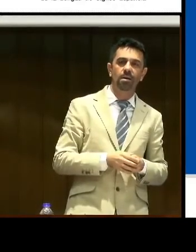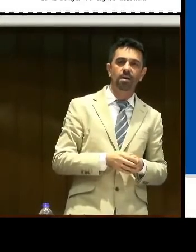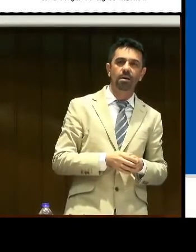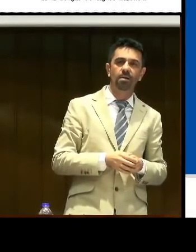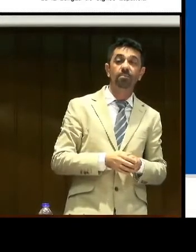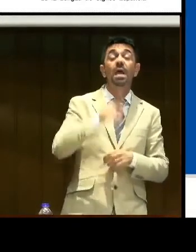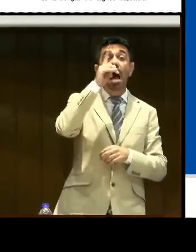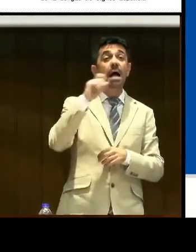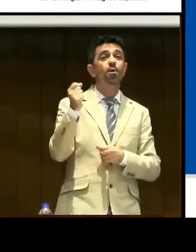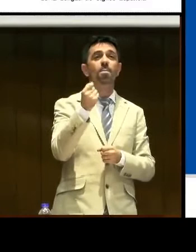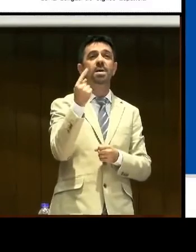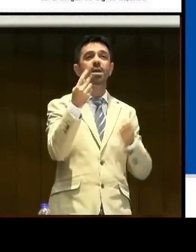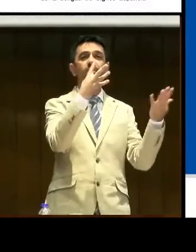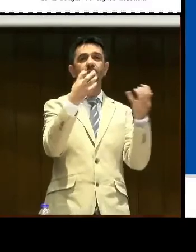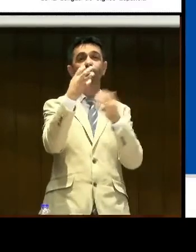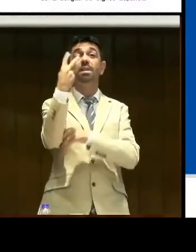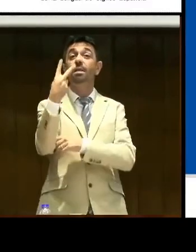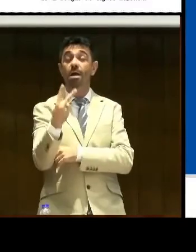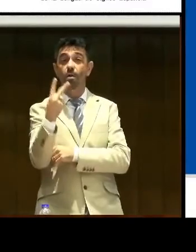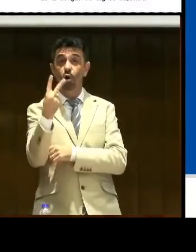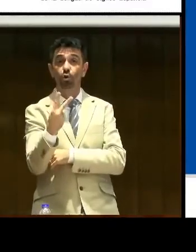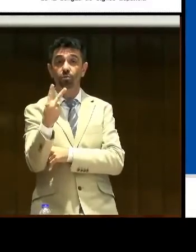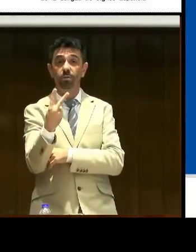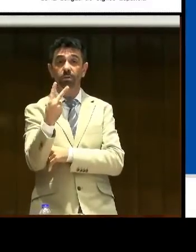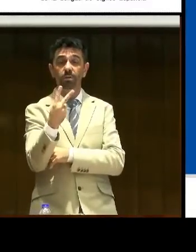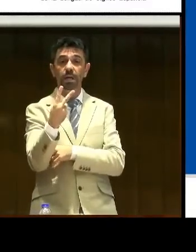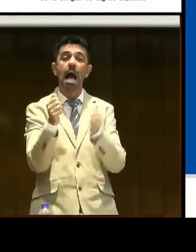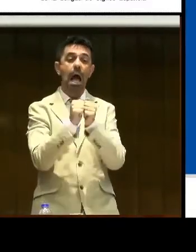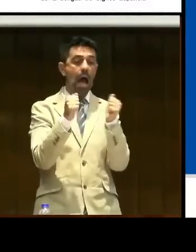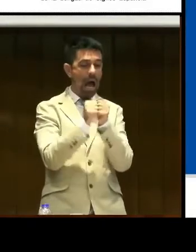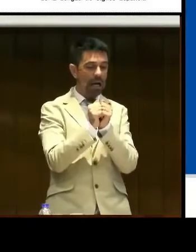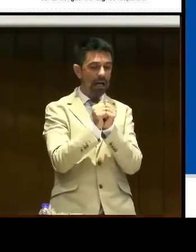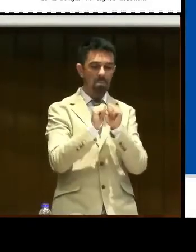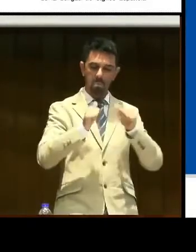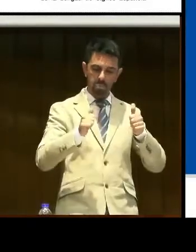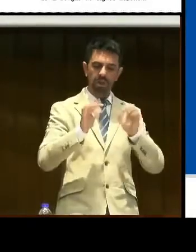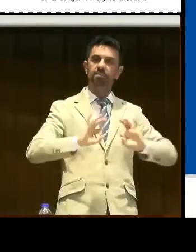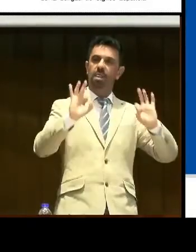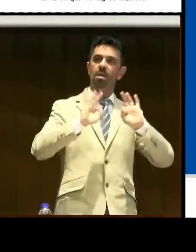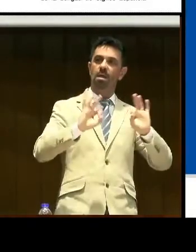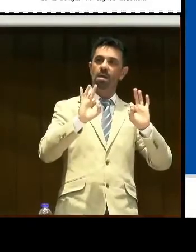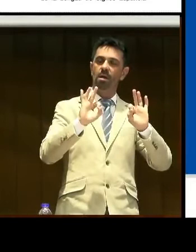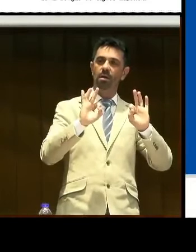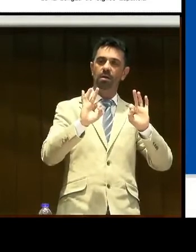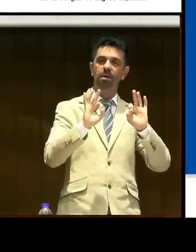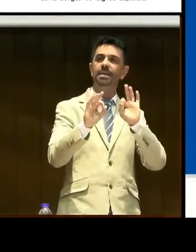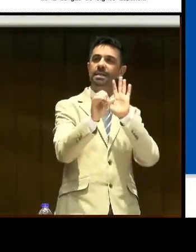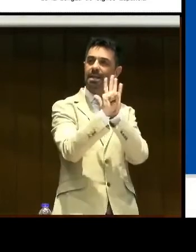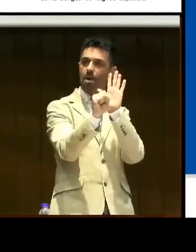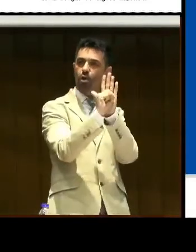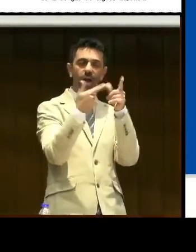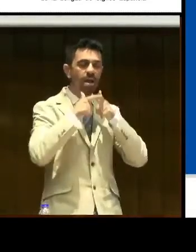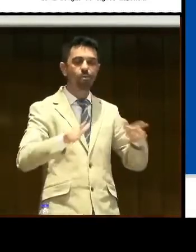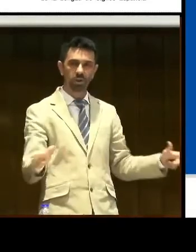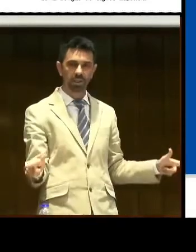En el año 1992, Ángel se especializó en semiótica lingüística, no tanto por